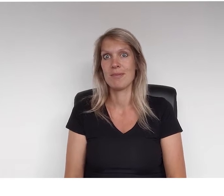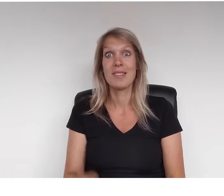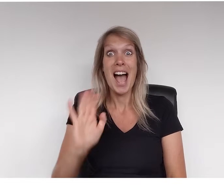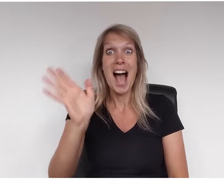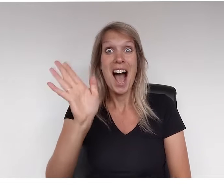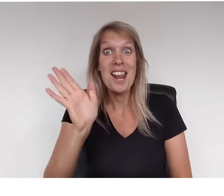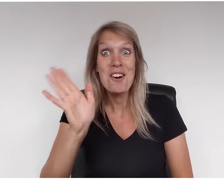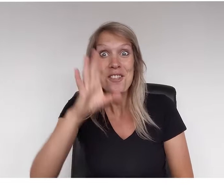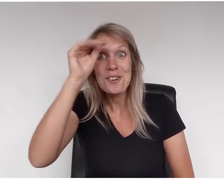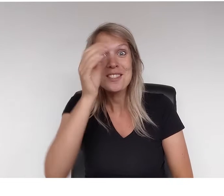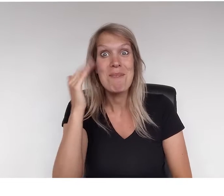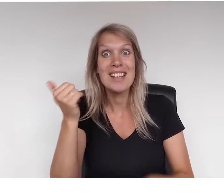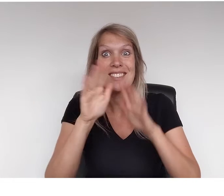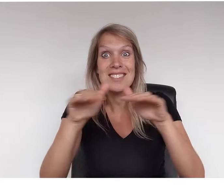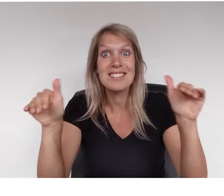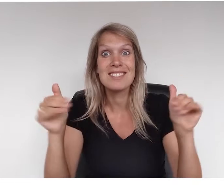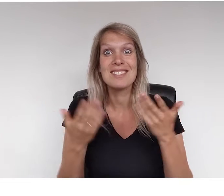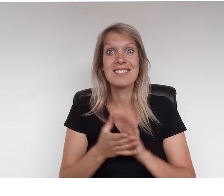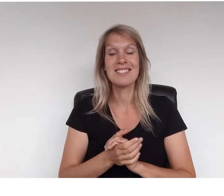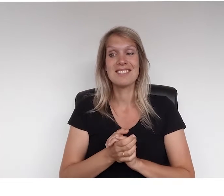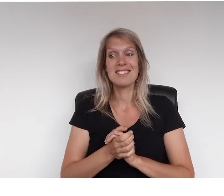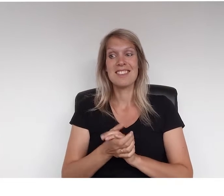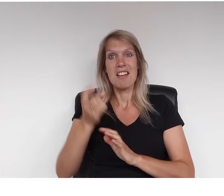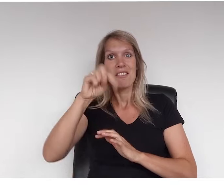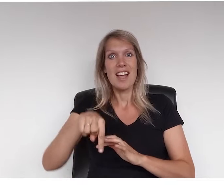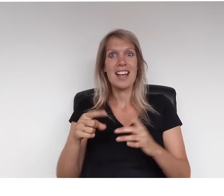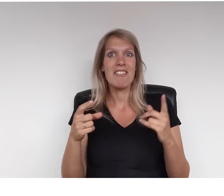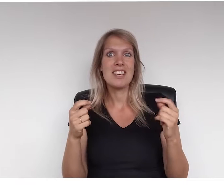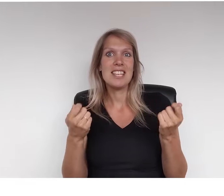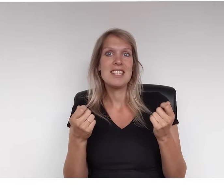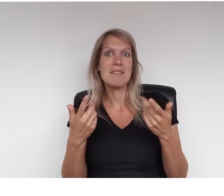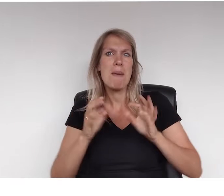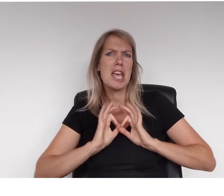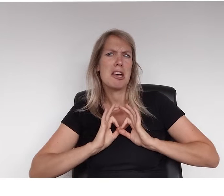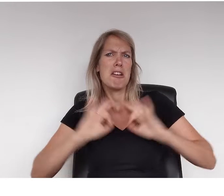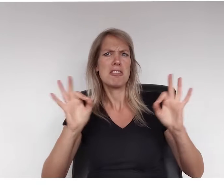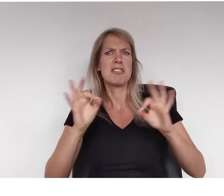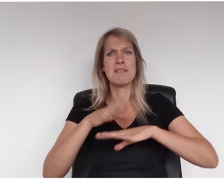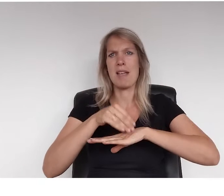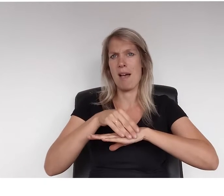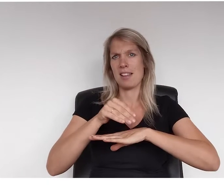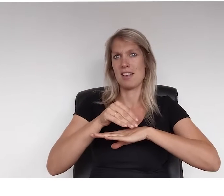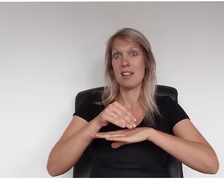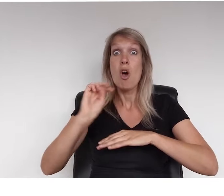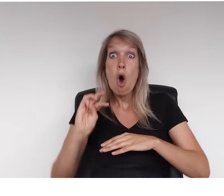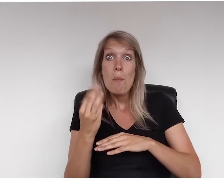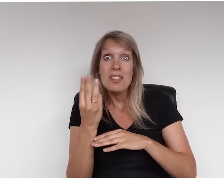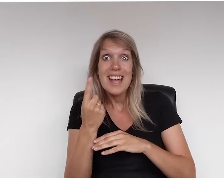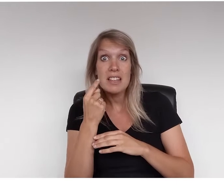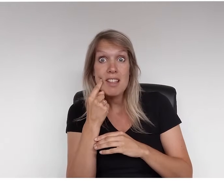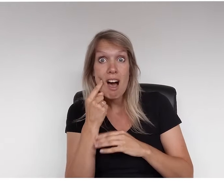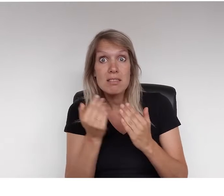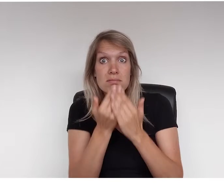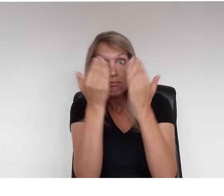Hallo jongens en meisjes. We gaan vandaag weer iets megastisch meemaken. Op de derde dag maakte God